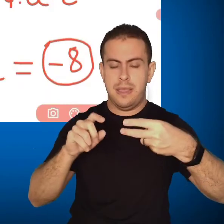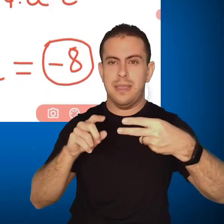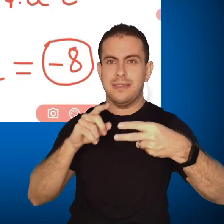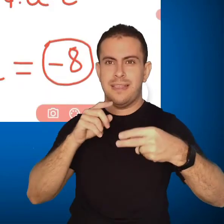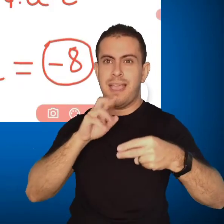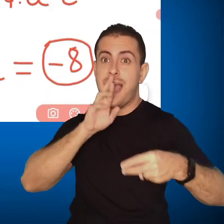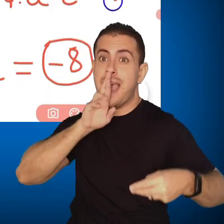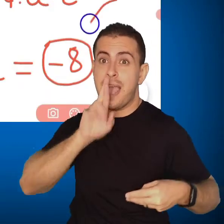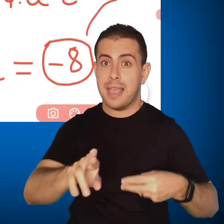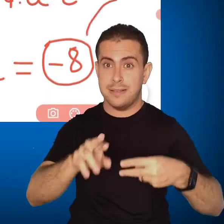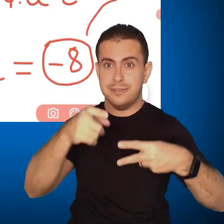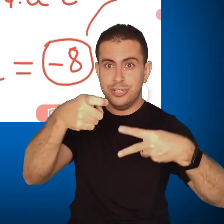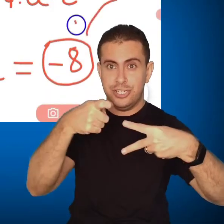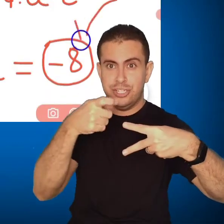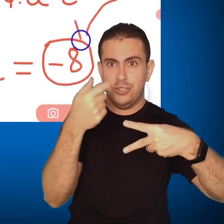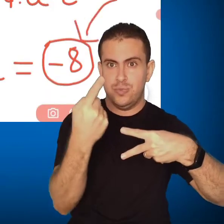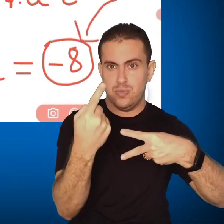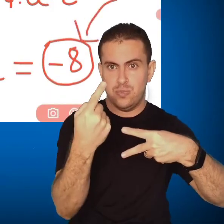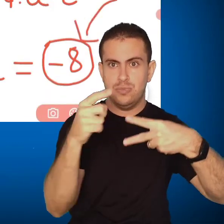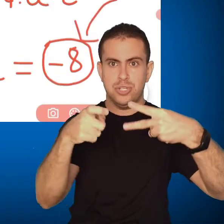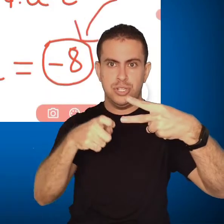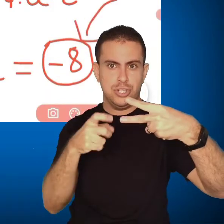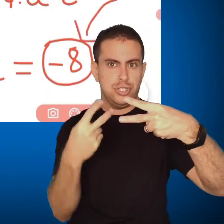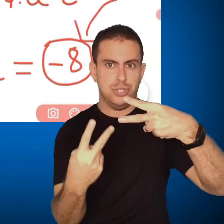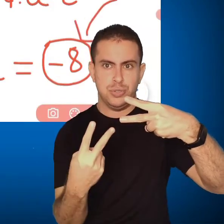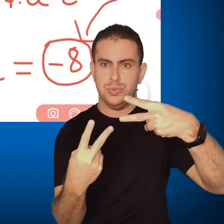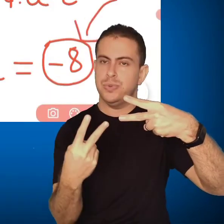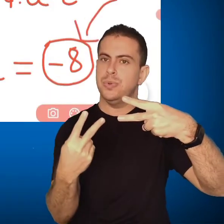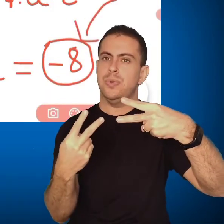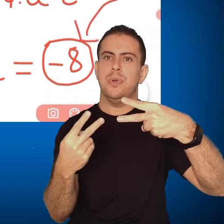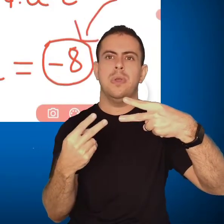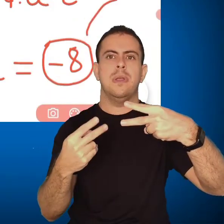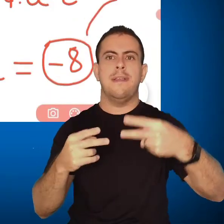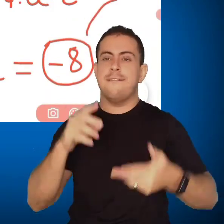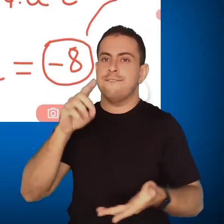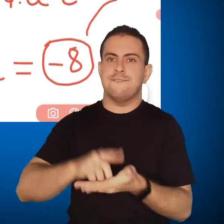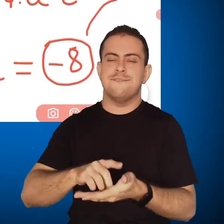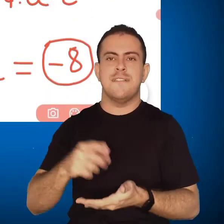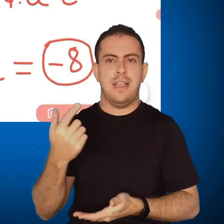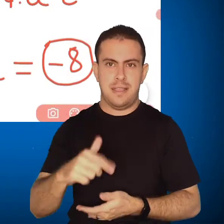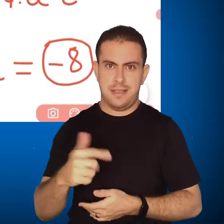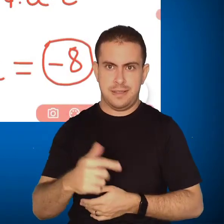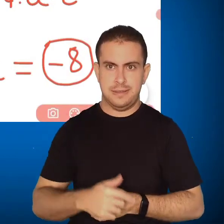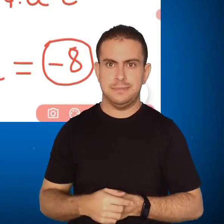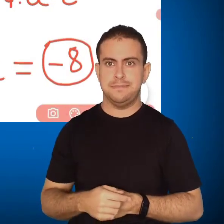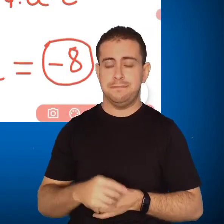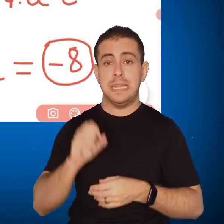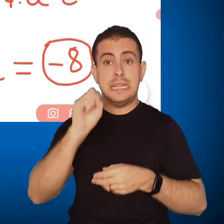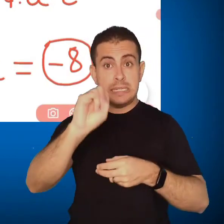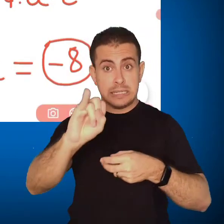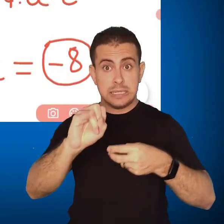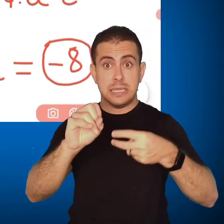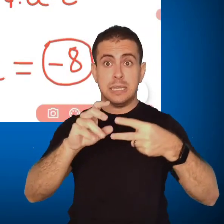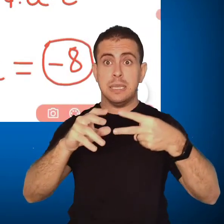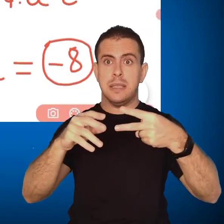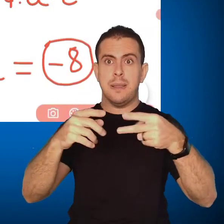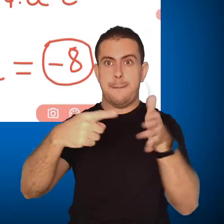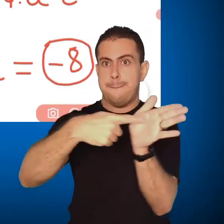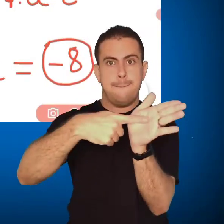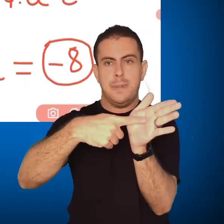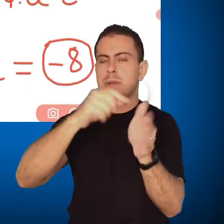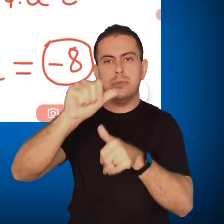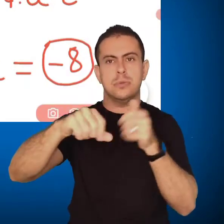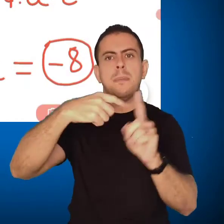delta fosse maior do que zero, professor? Se ele fosse positivo, aí significa o quê? Que a equação do segundo grau